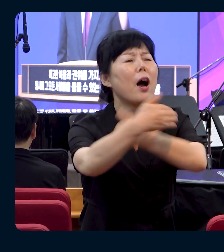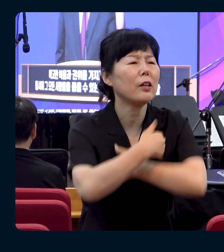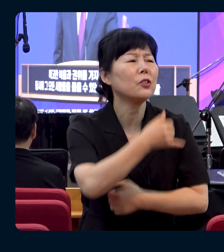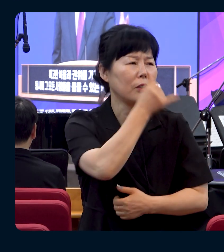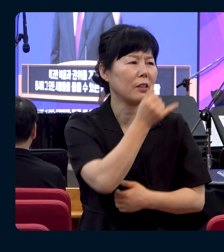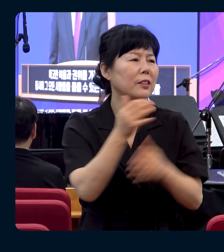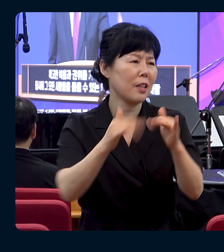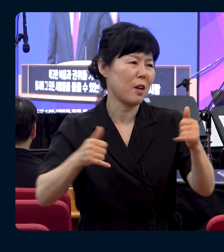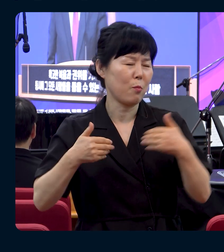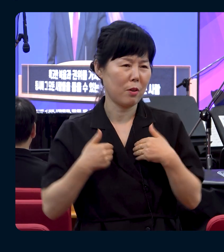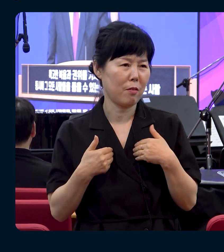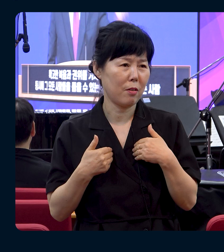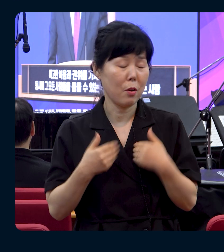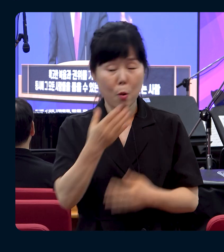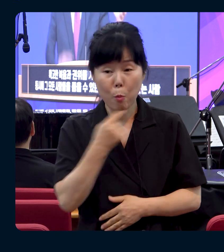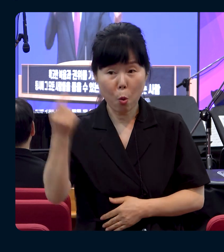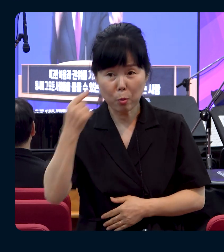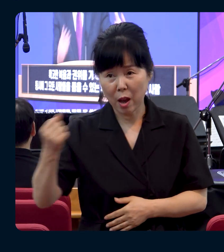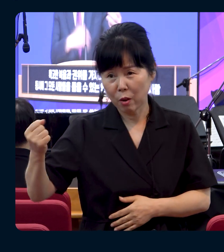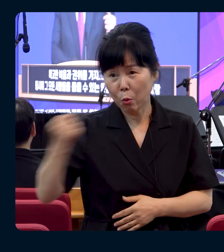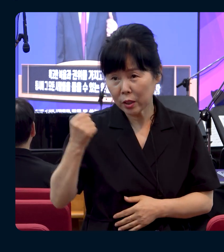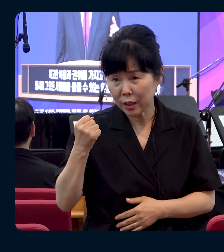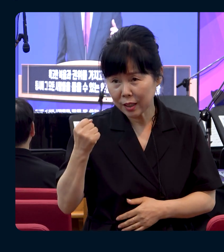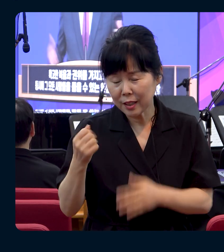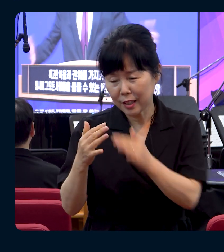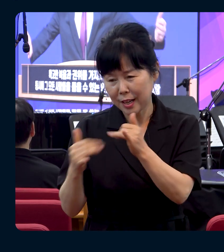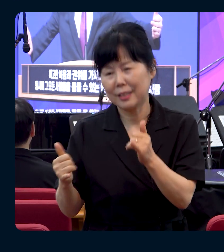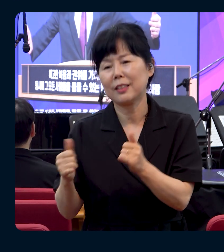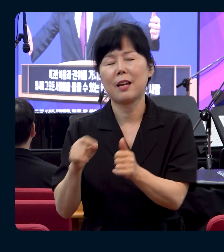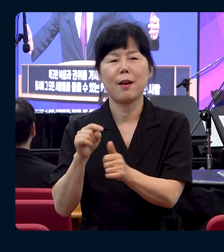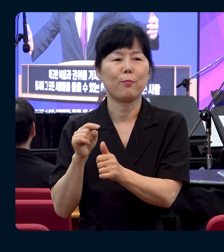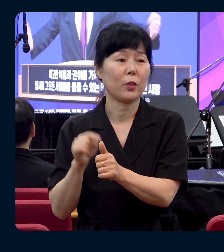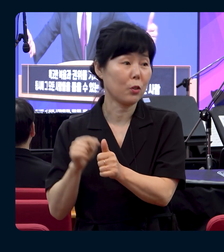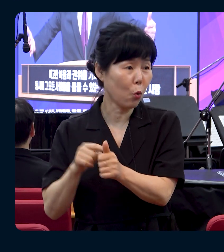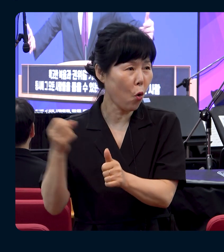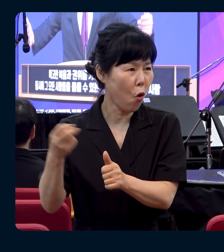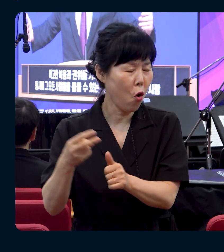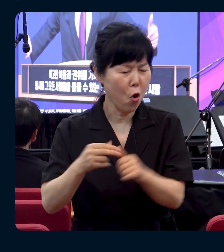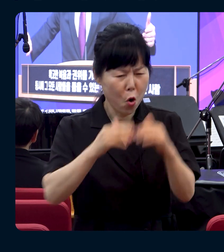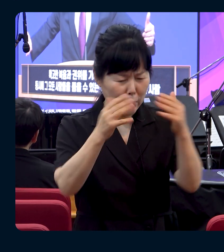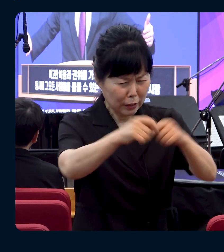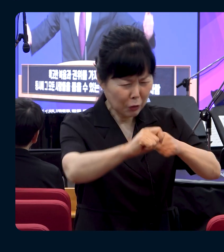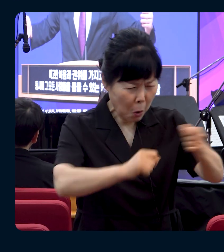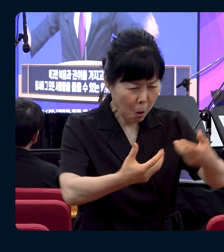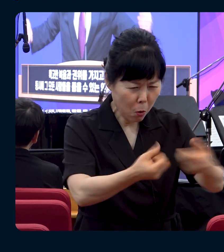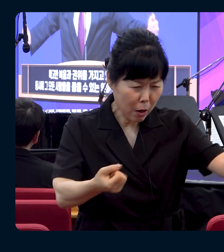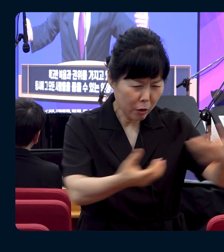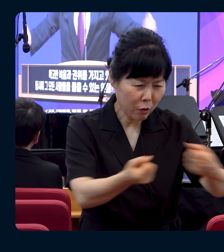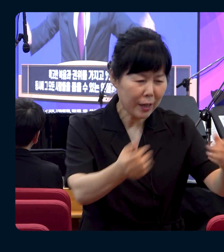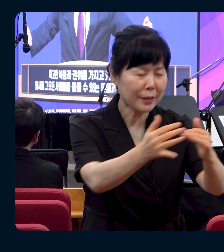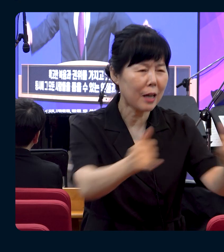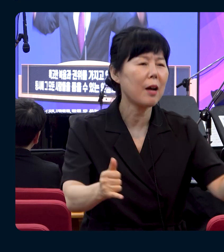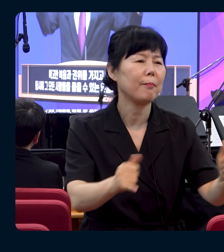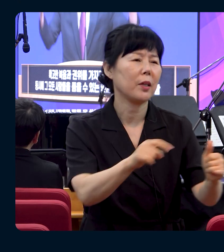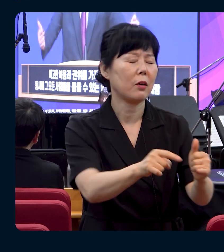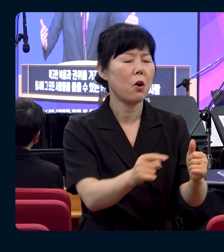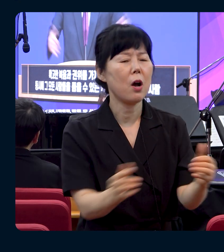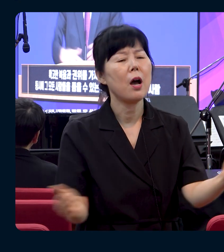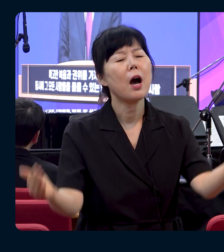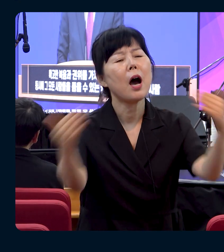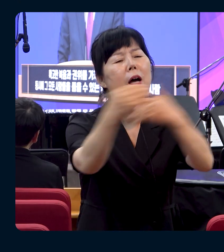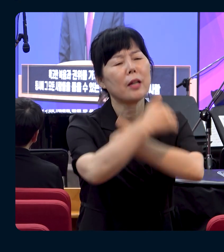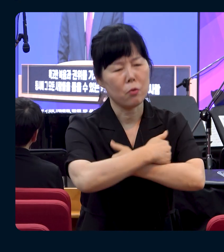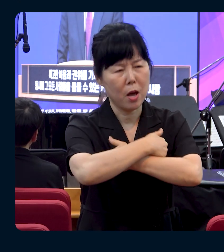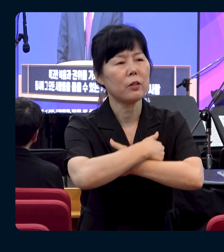확고한 복음과 권위를 가지고 있으면서도 동시에 그 모든 사람을 품을 수 있는 인품과 성품이 있는 사람이 가야